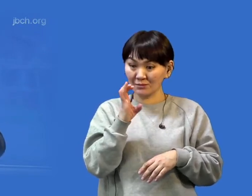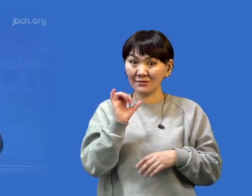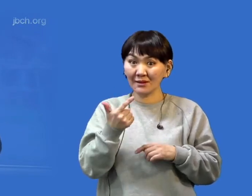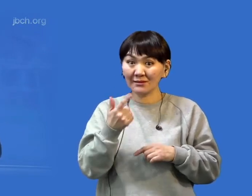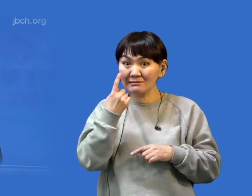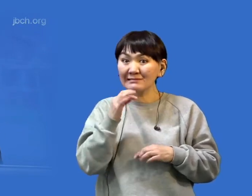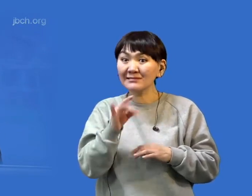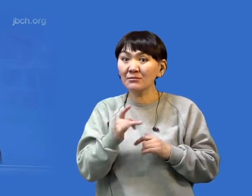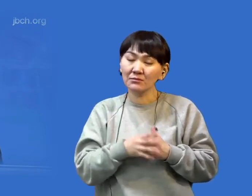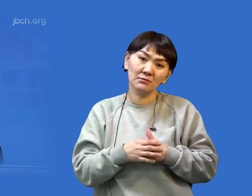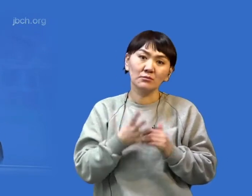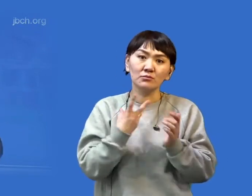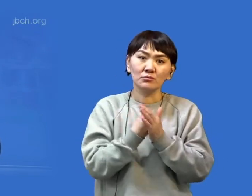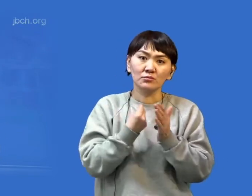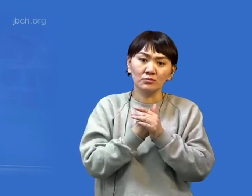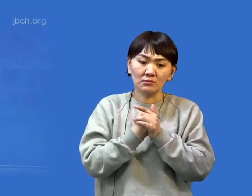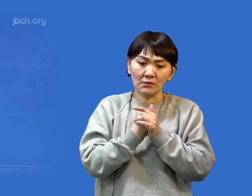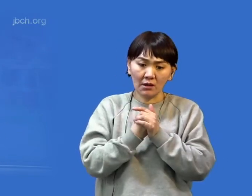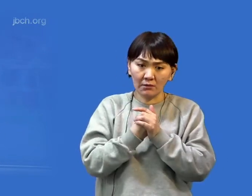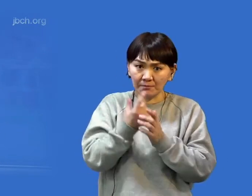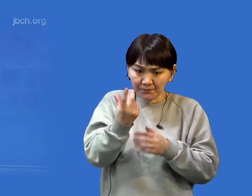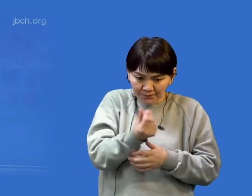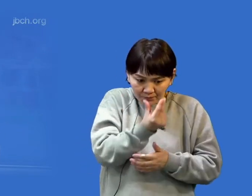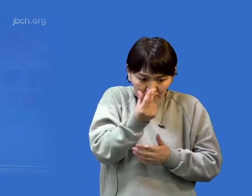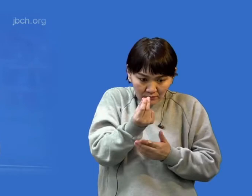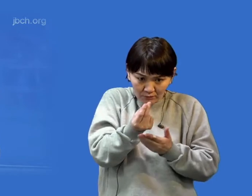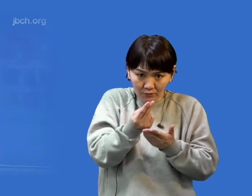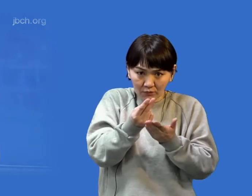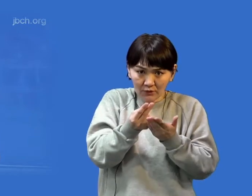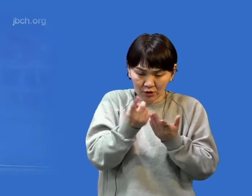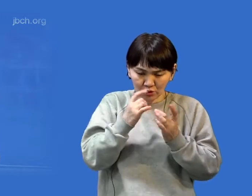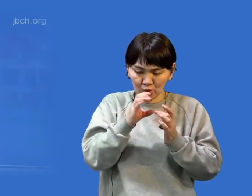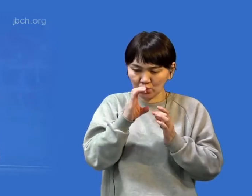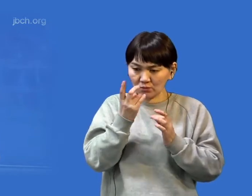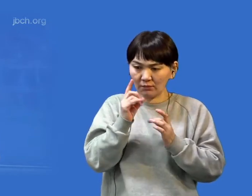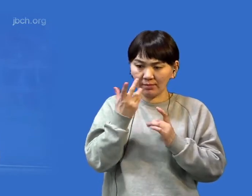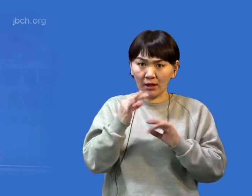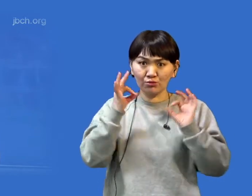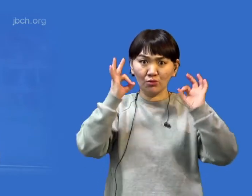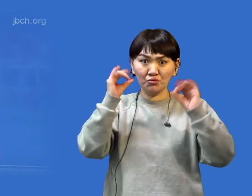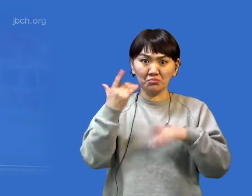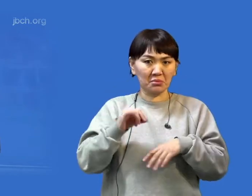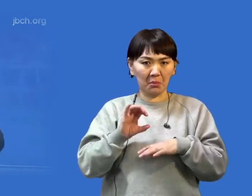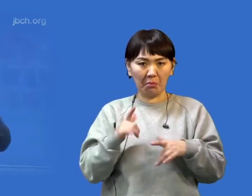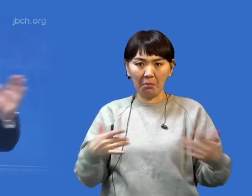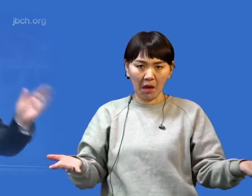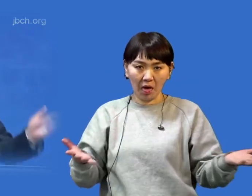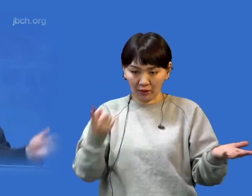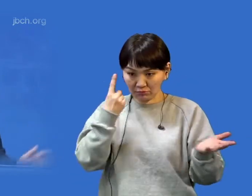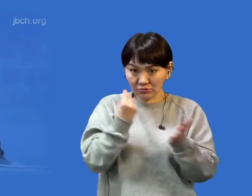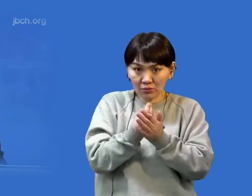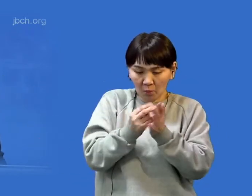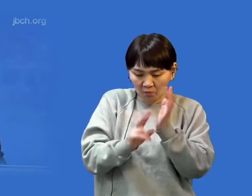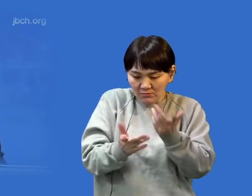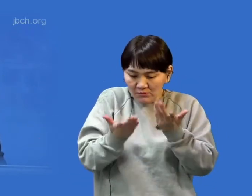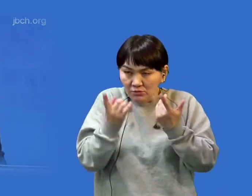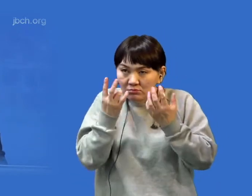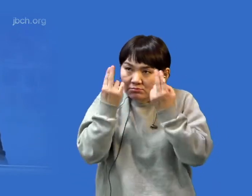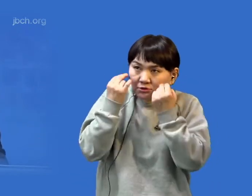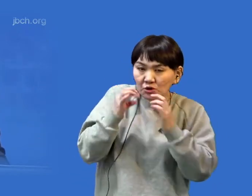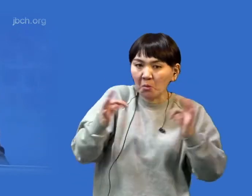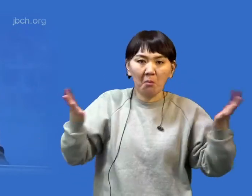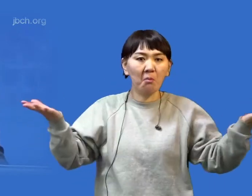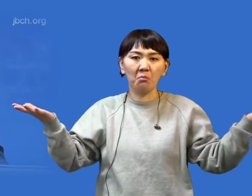Тэгсэн тэр үнний хүч чадал өвгөнд дуулууртай байдаг тэр хүч чадал ийм юм тэр хүнд байхгүй.